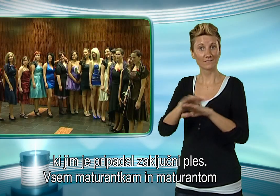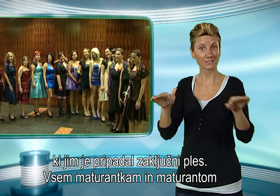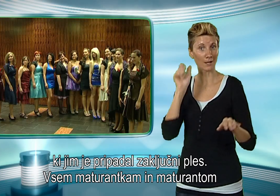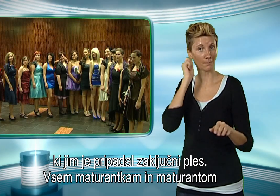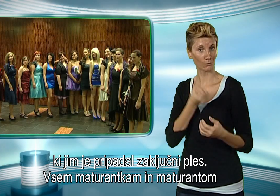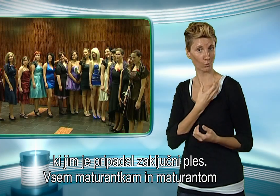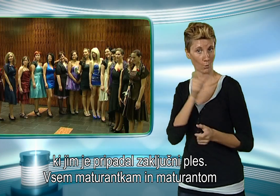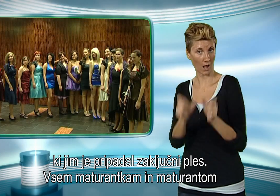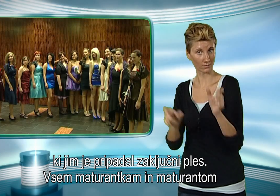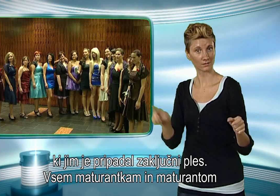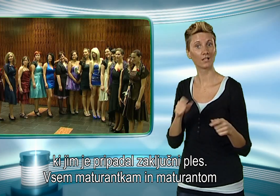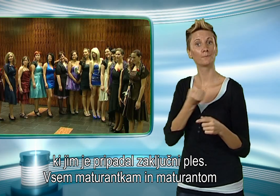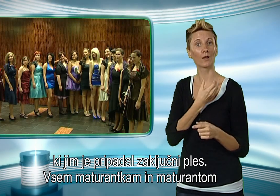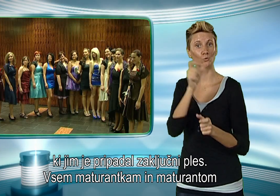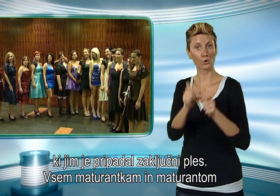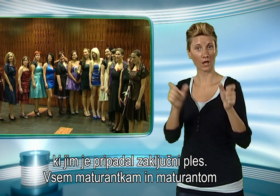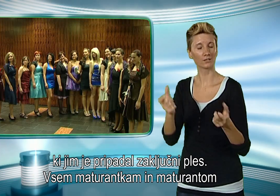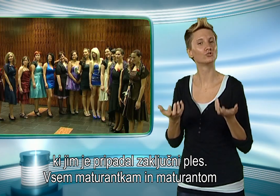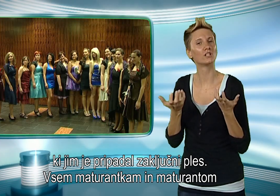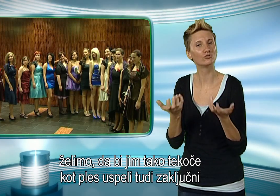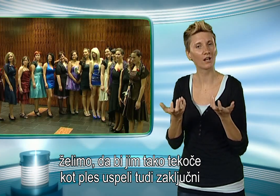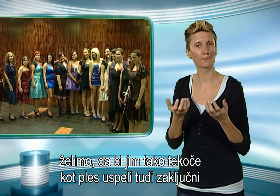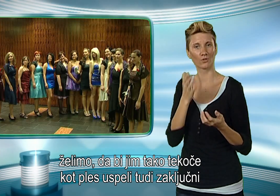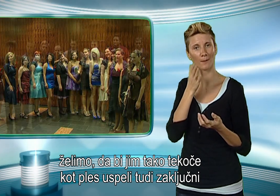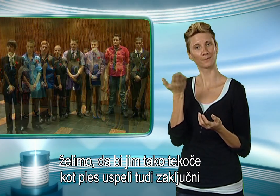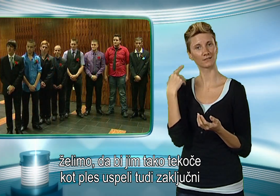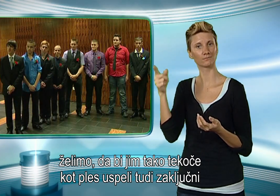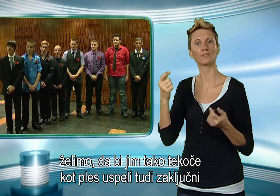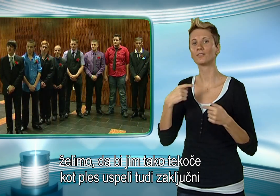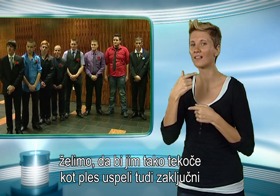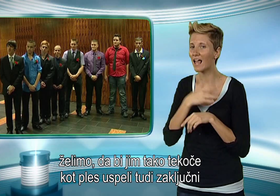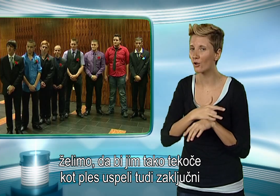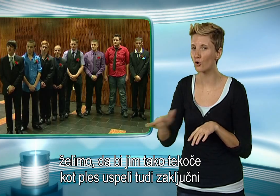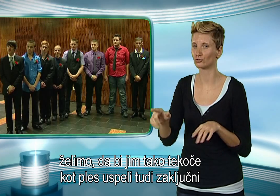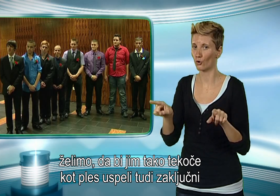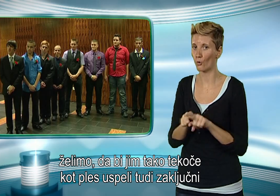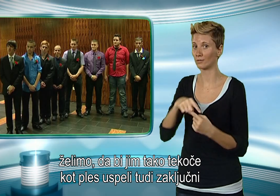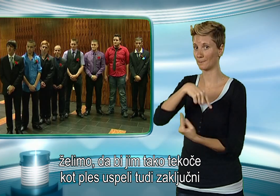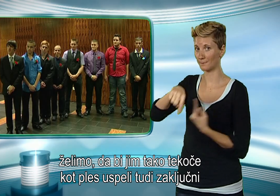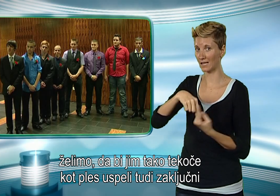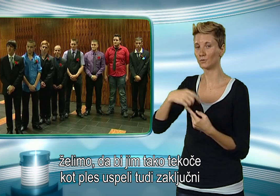Vsem maturantkam in maturantom želimo, da bi jim, tako tekoče kot ples, uspeli tudi zaključni izpiti